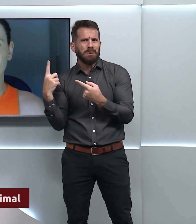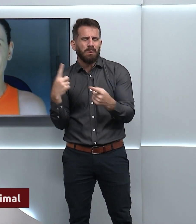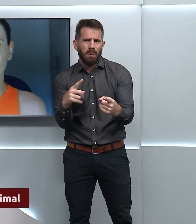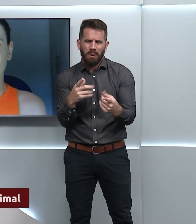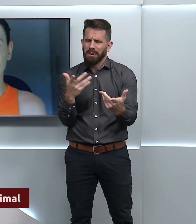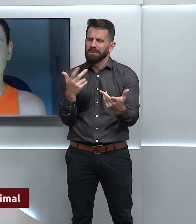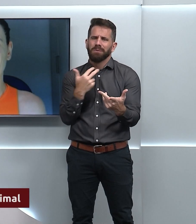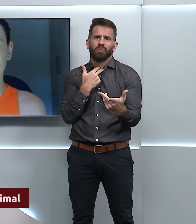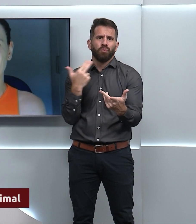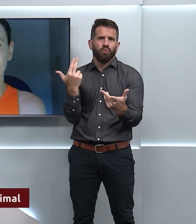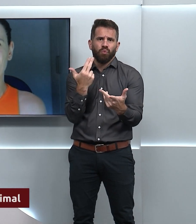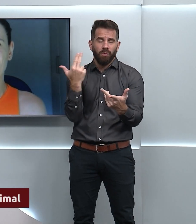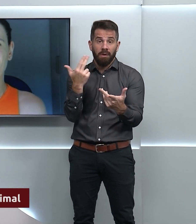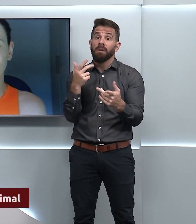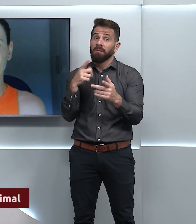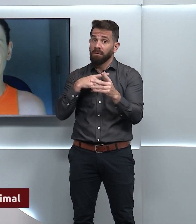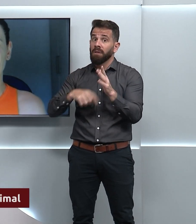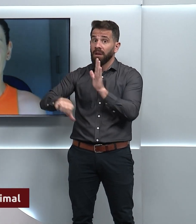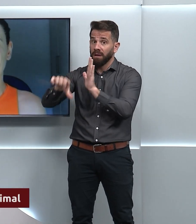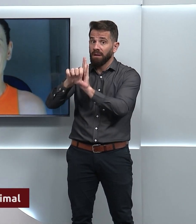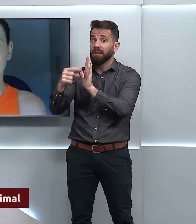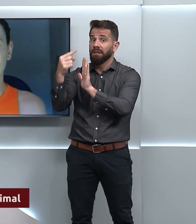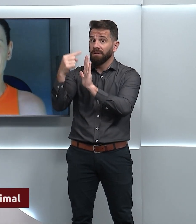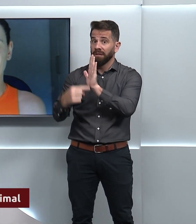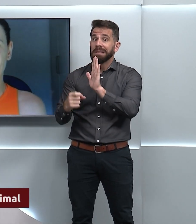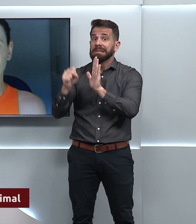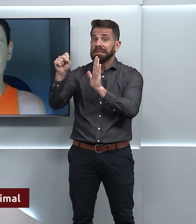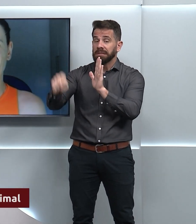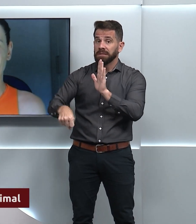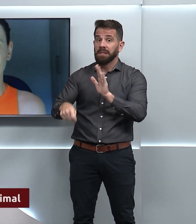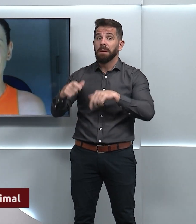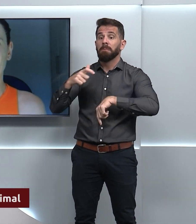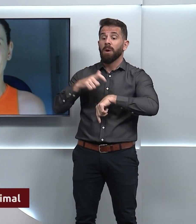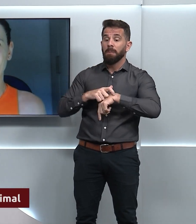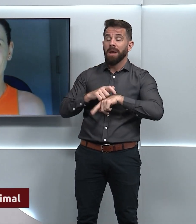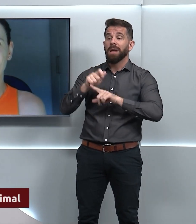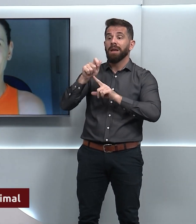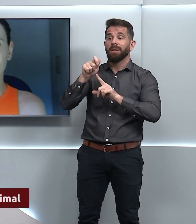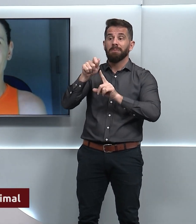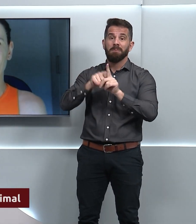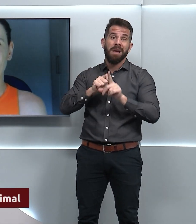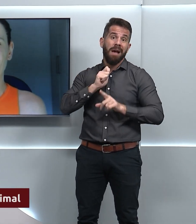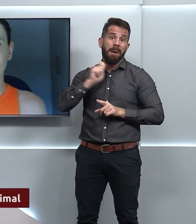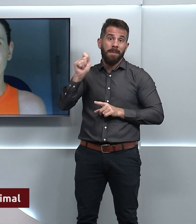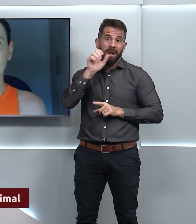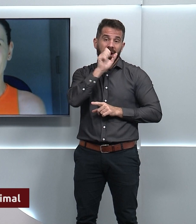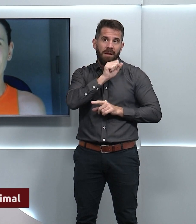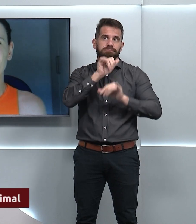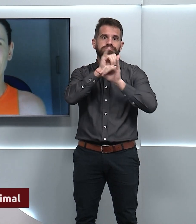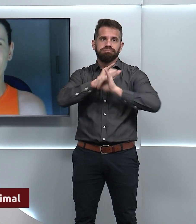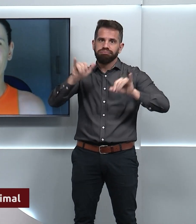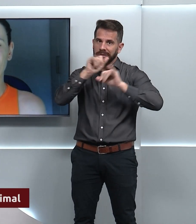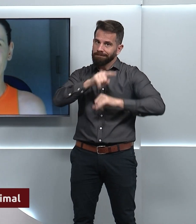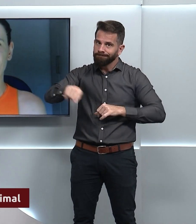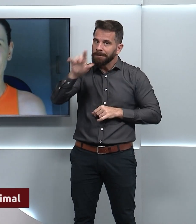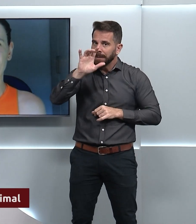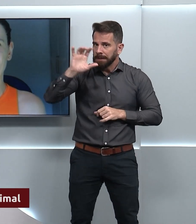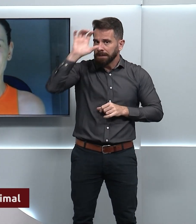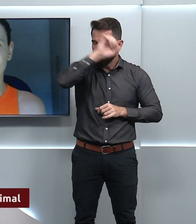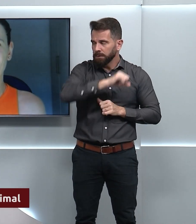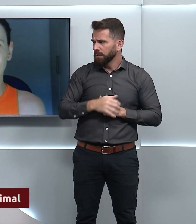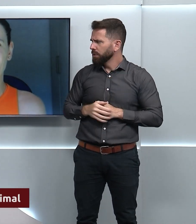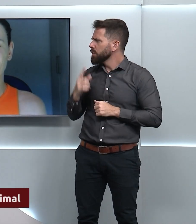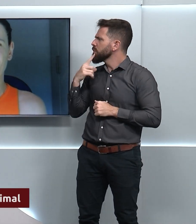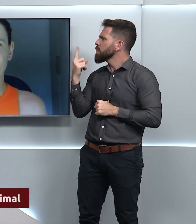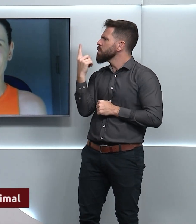são passíveis de pena, viu? E o Abril Laranja é um momento importante para essa conscientização e também para o combate. E é bom, só para a gente finalizar,